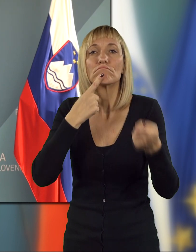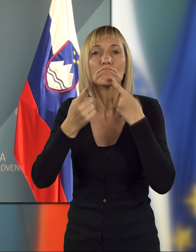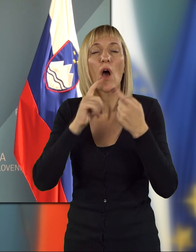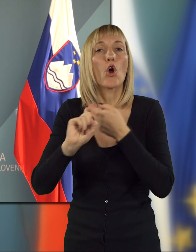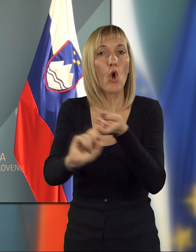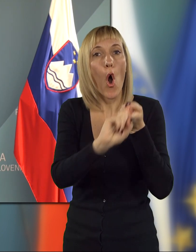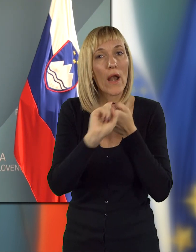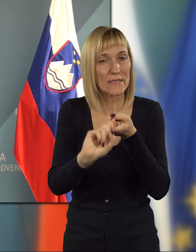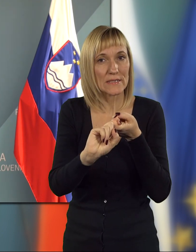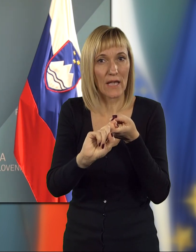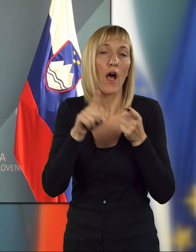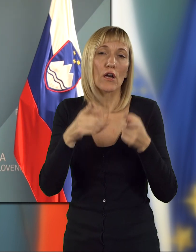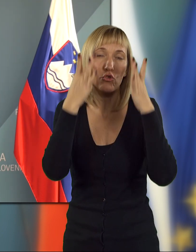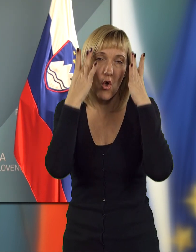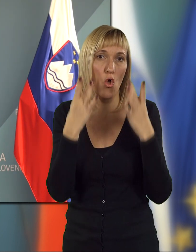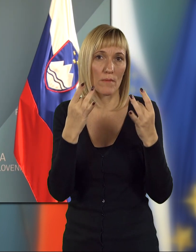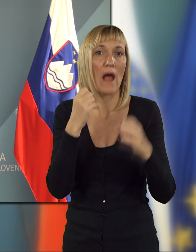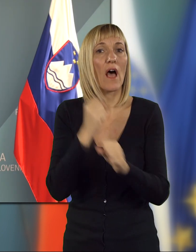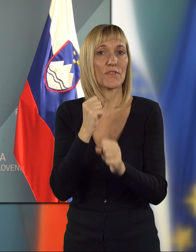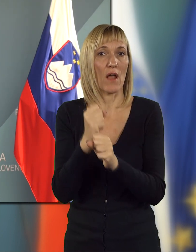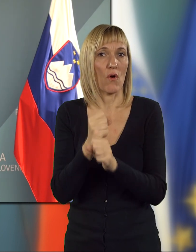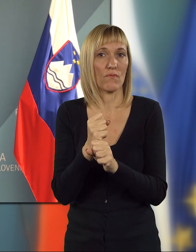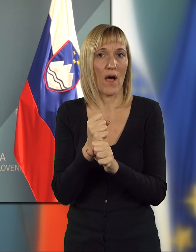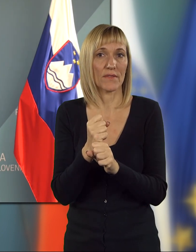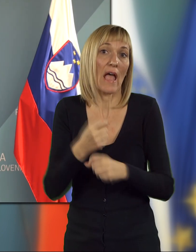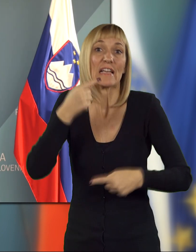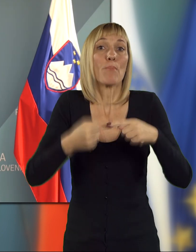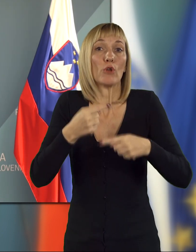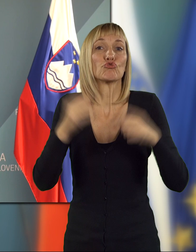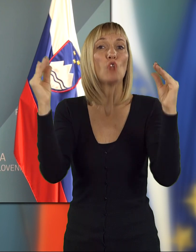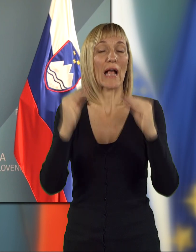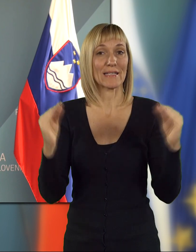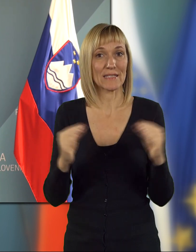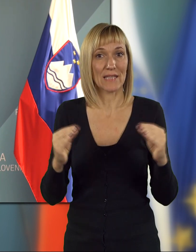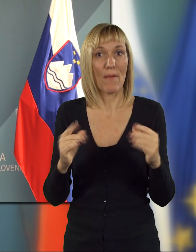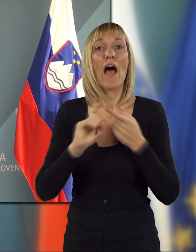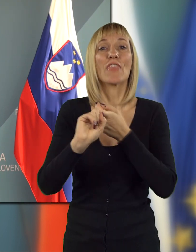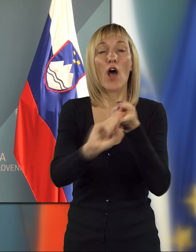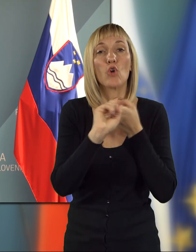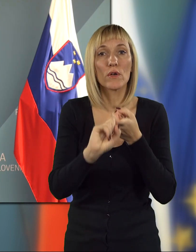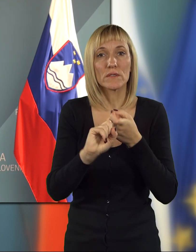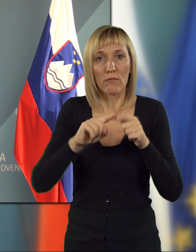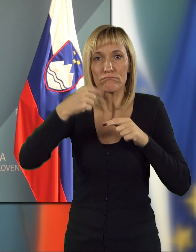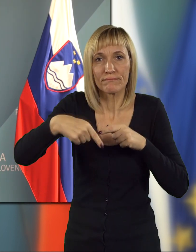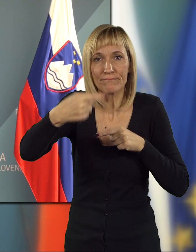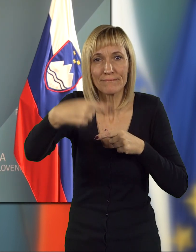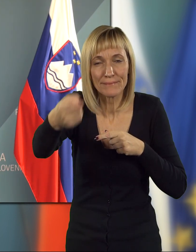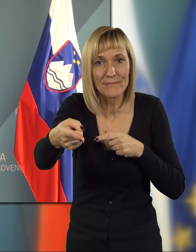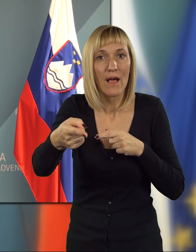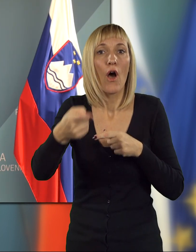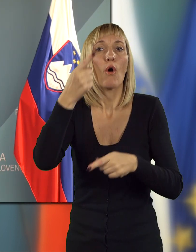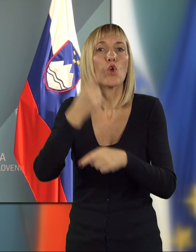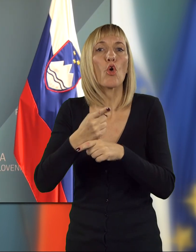teme sestala tudi koalicija, kar je pa seveda popolnoma normalno delovanje v nekem političnem sistemu, da se